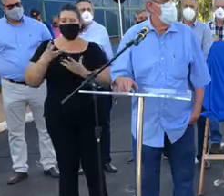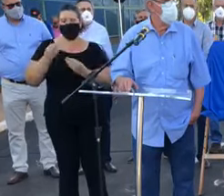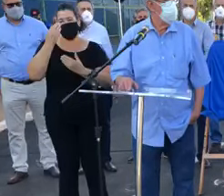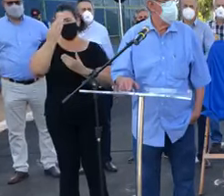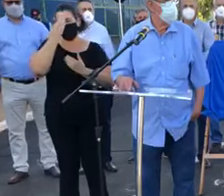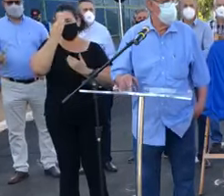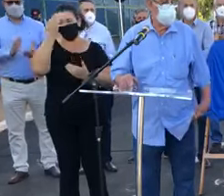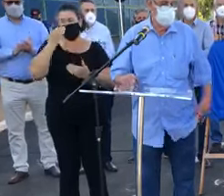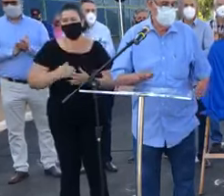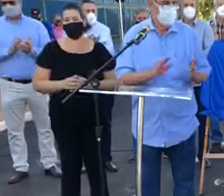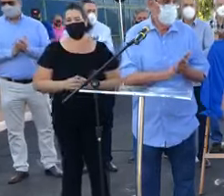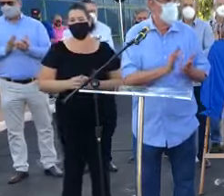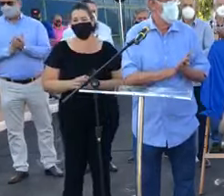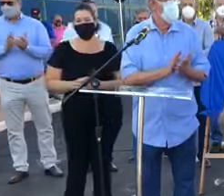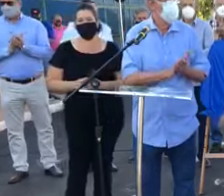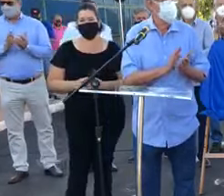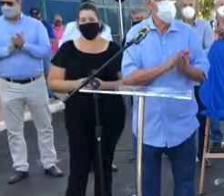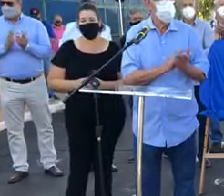obrigada.